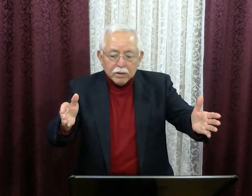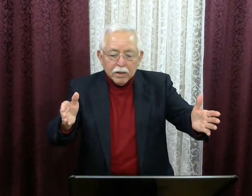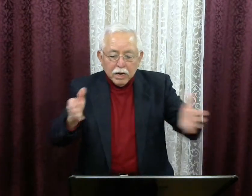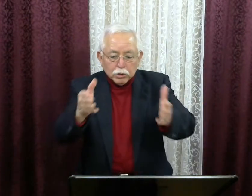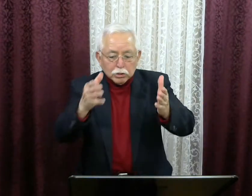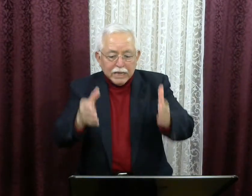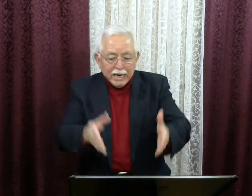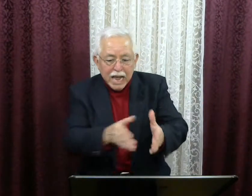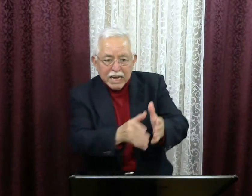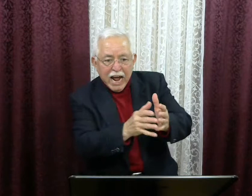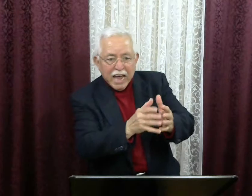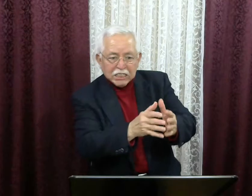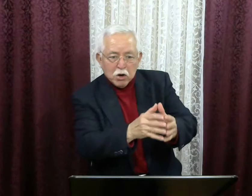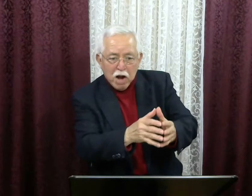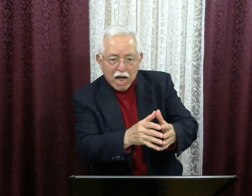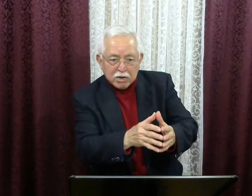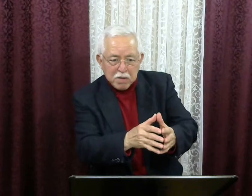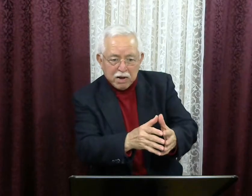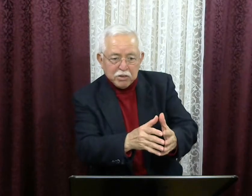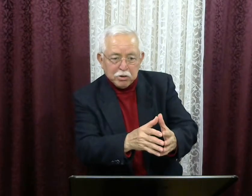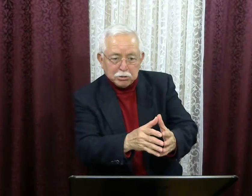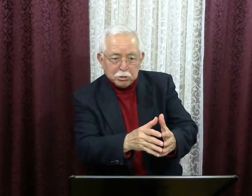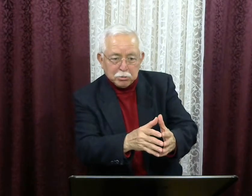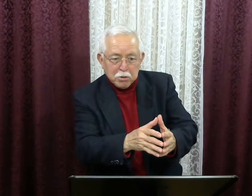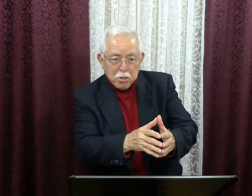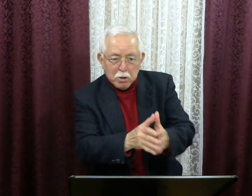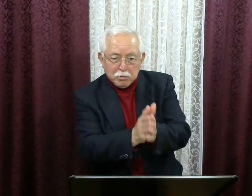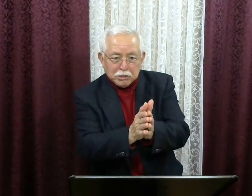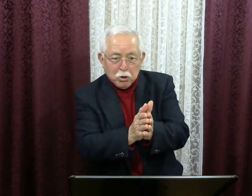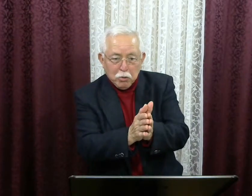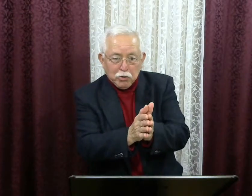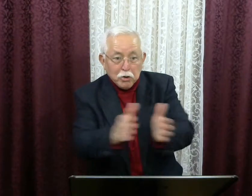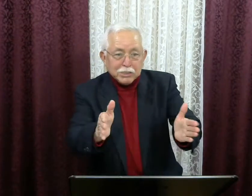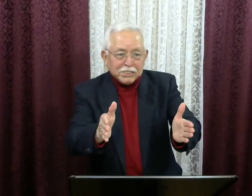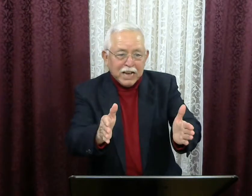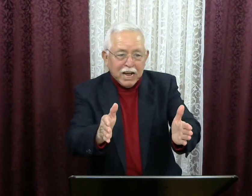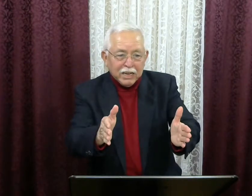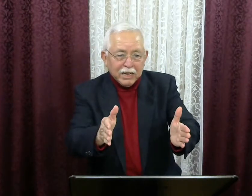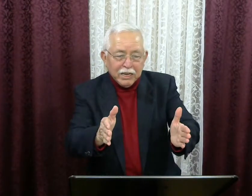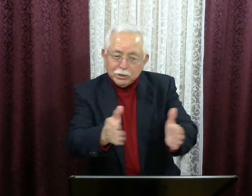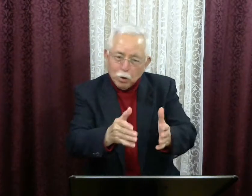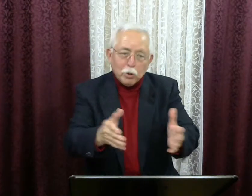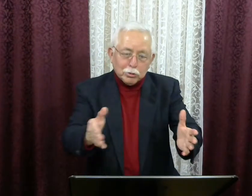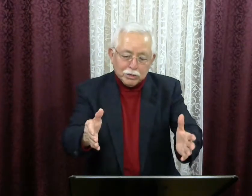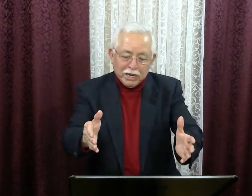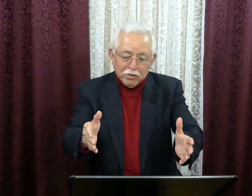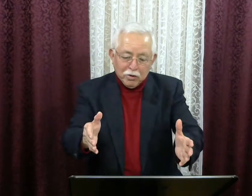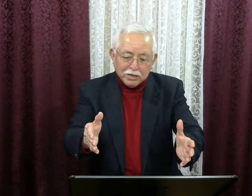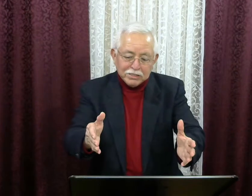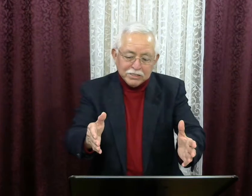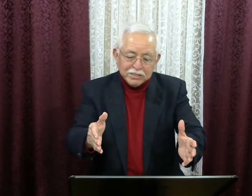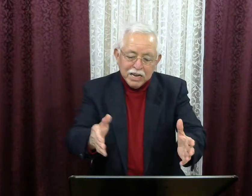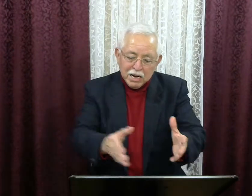¿Les gustaría ir a ese lugar maravilloso, donde solo Dios está y todos sus seguidores? ¿Les